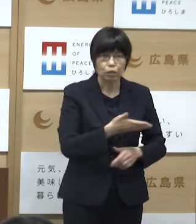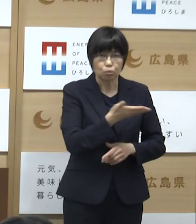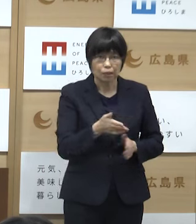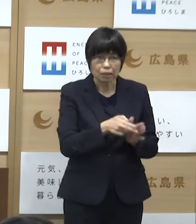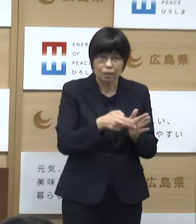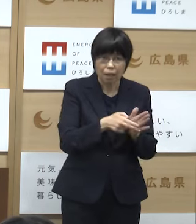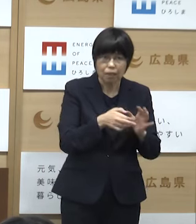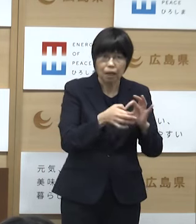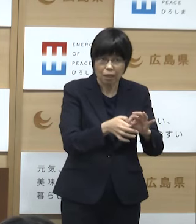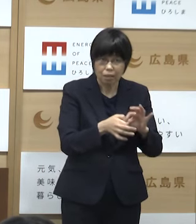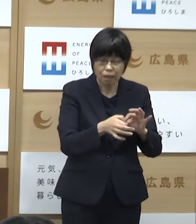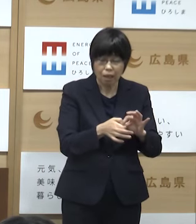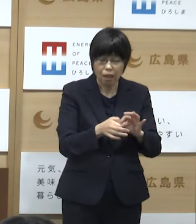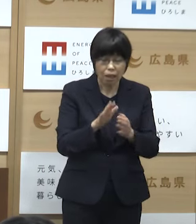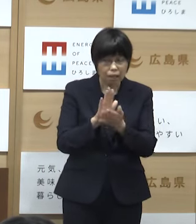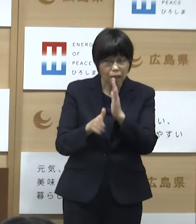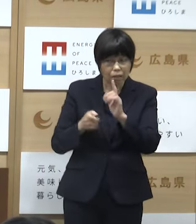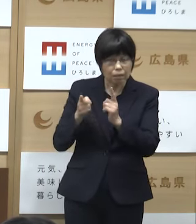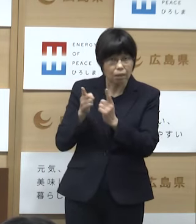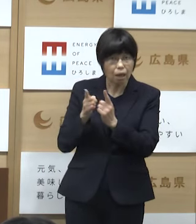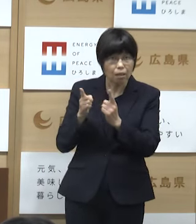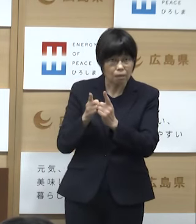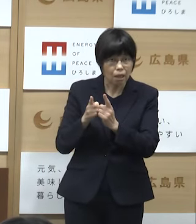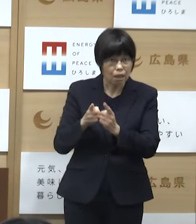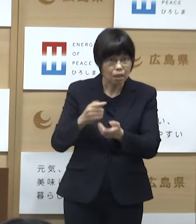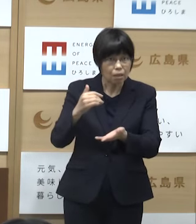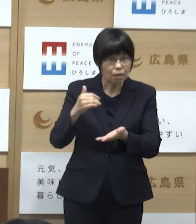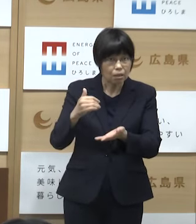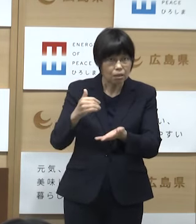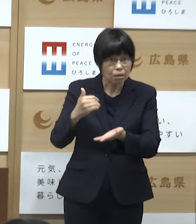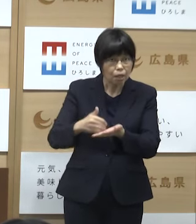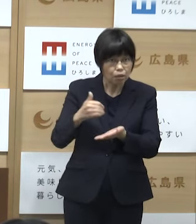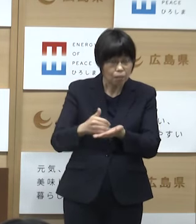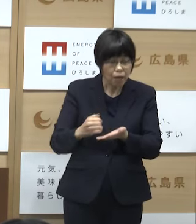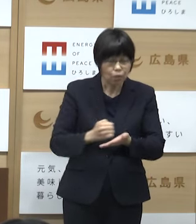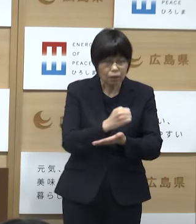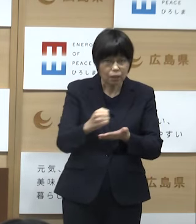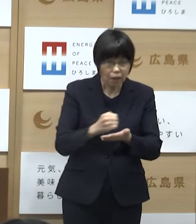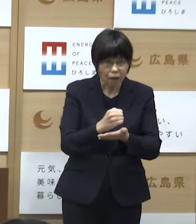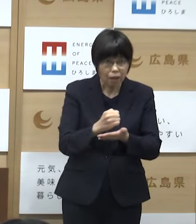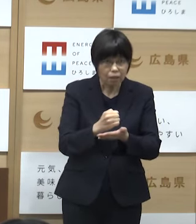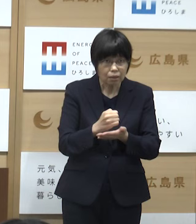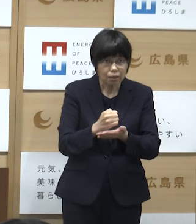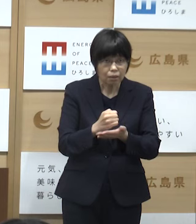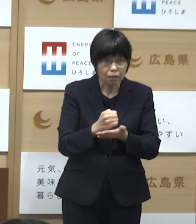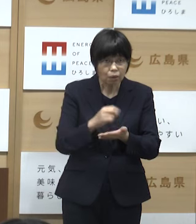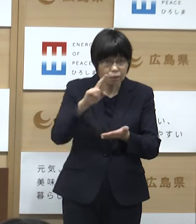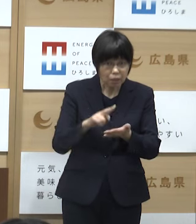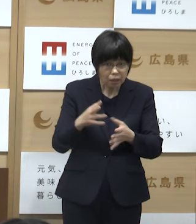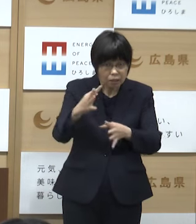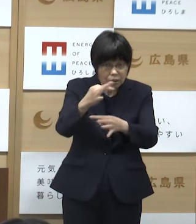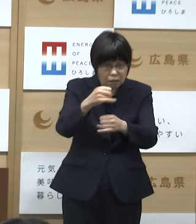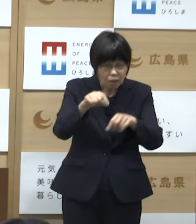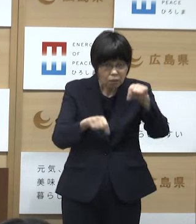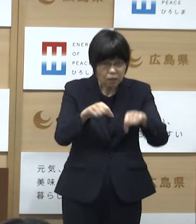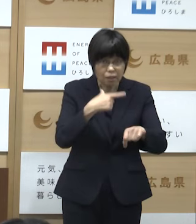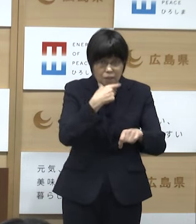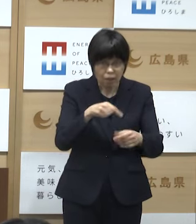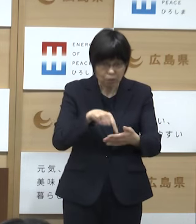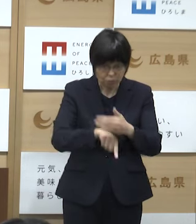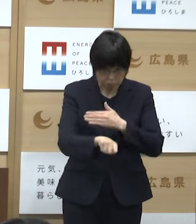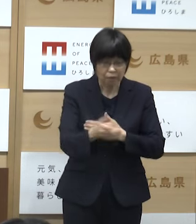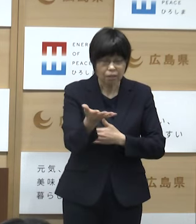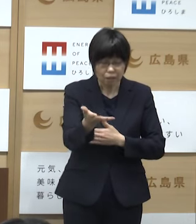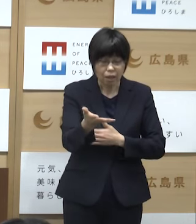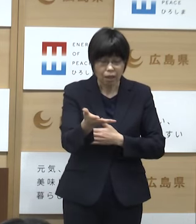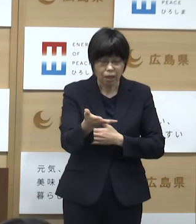して、県 に対してそういった説明の機会を設けたいっていうので日程調整されているってことですか、それとも何か庄原市であったりとか